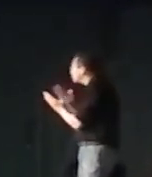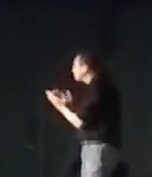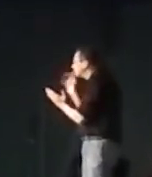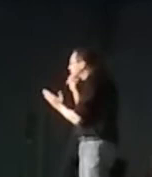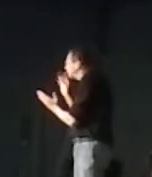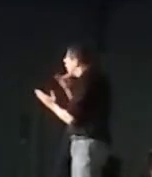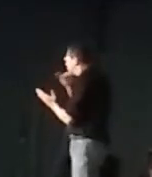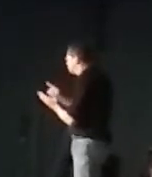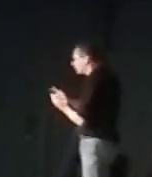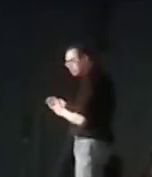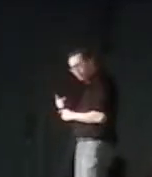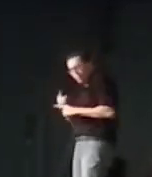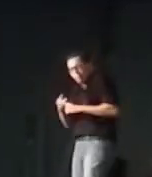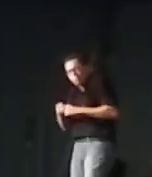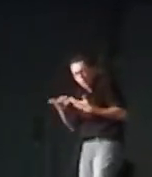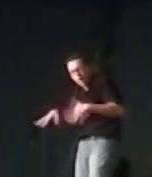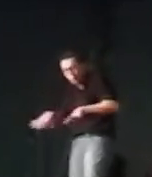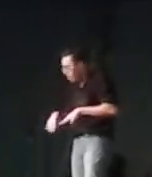tenho medo.